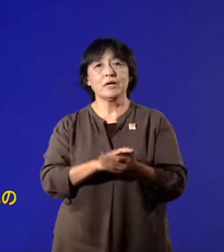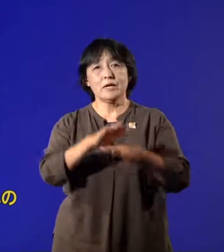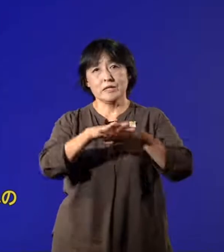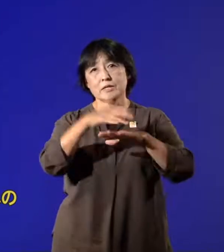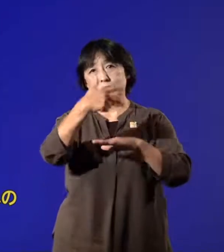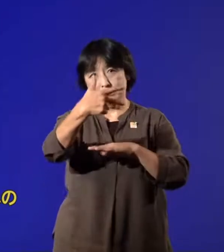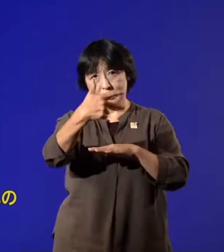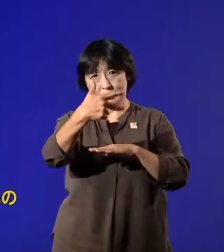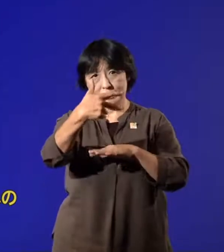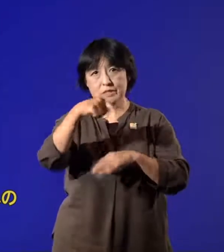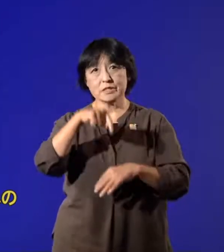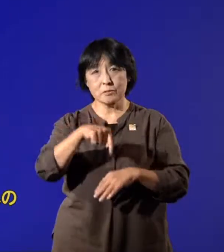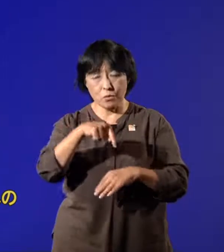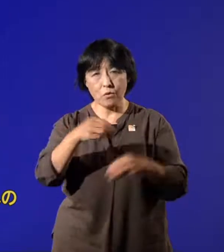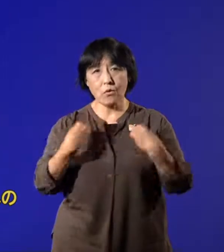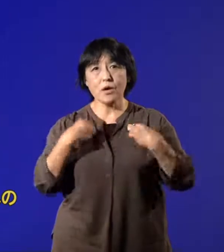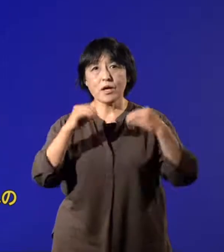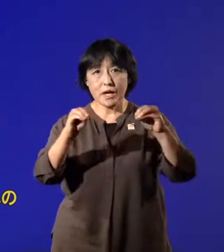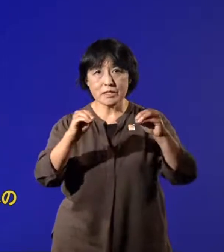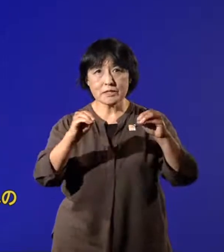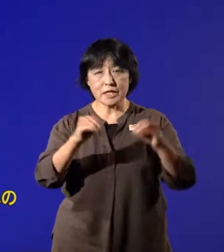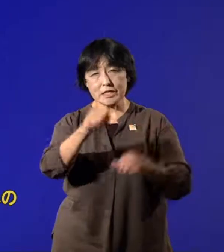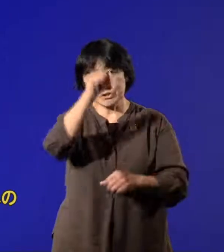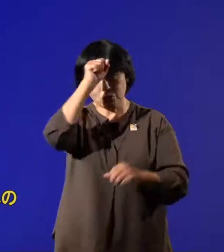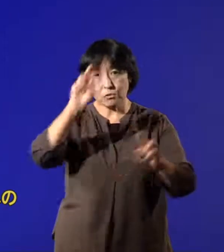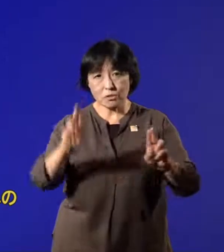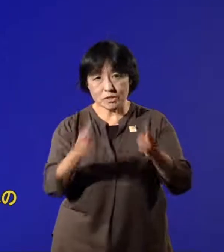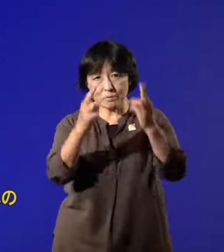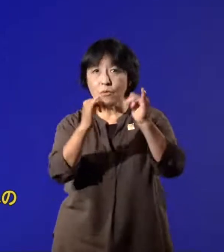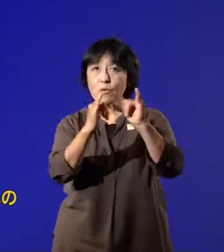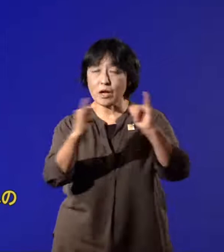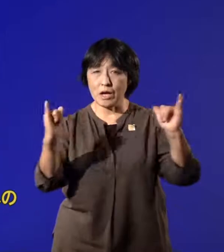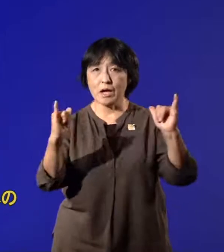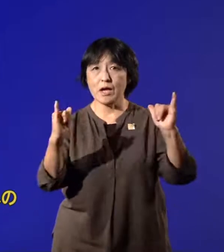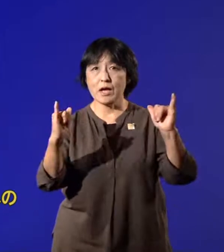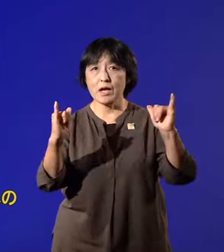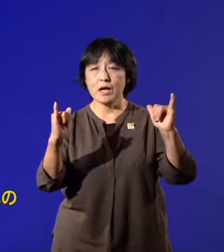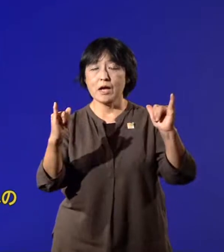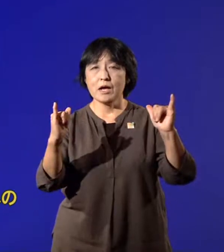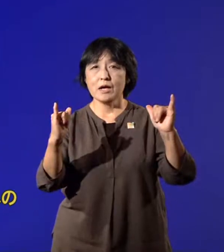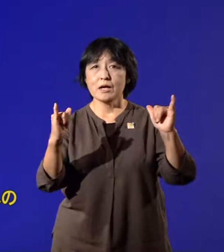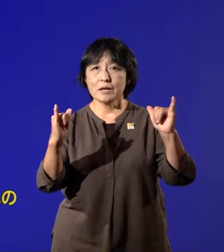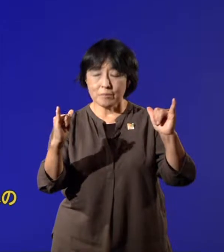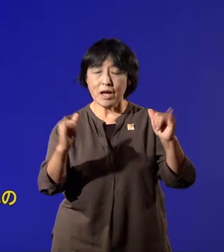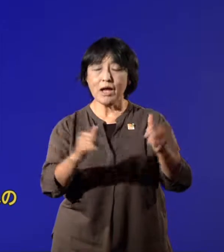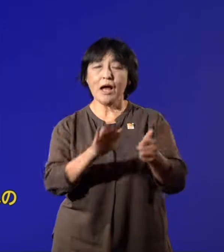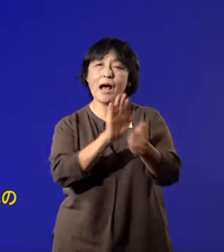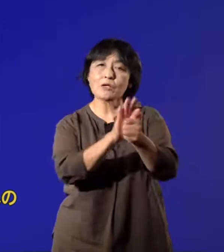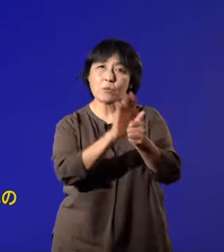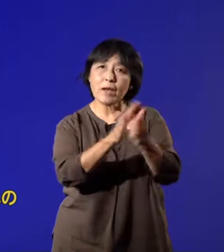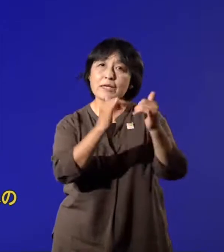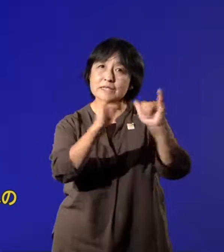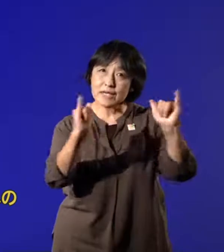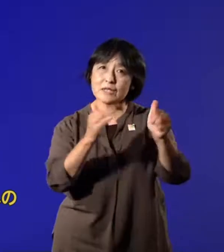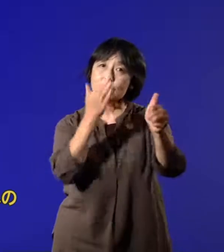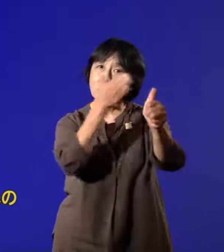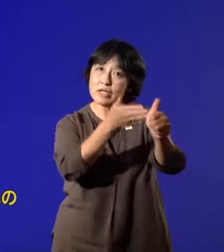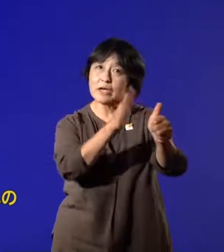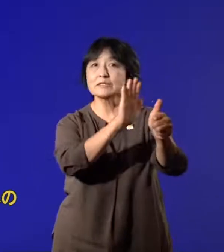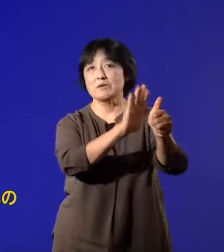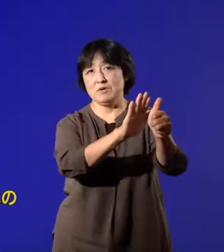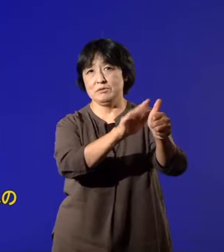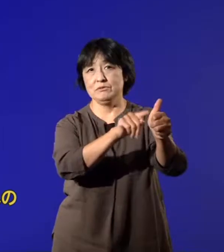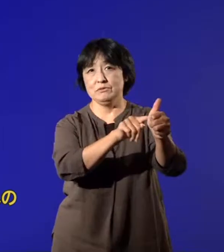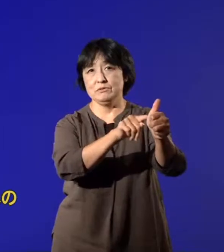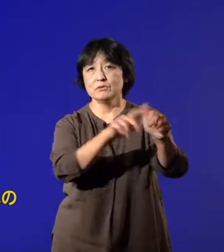市も感染症の専門家をアドバイザーとしてお願いをしておりますので、こういった